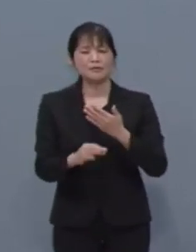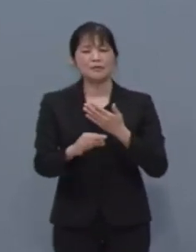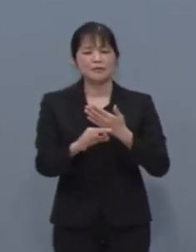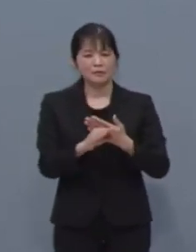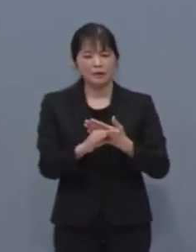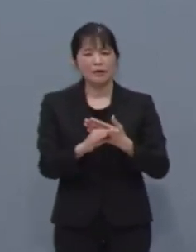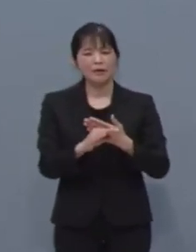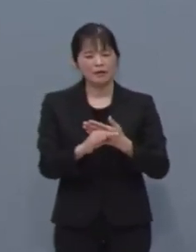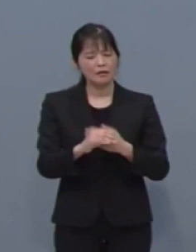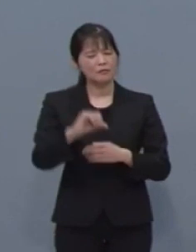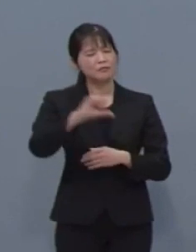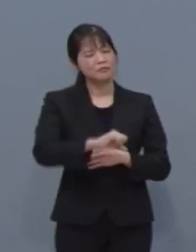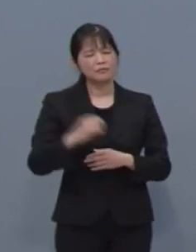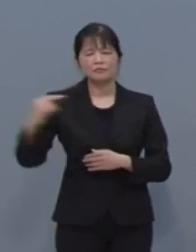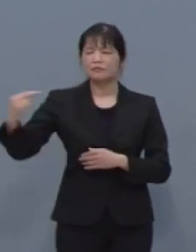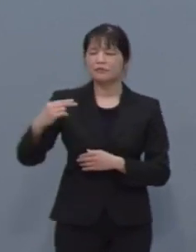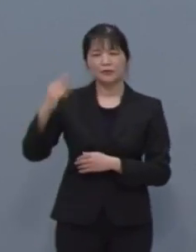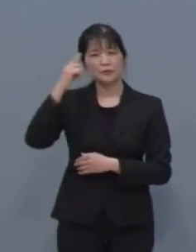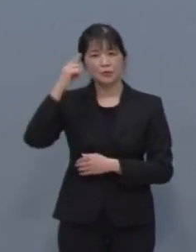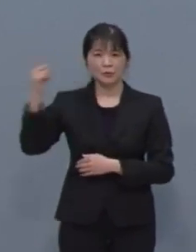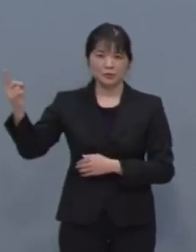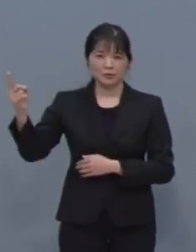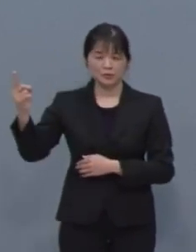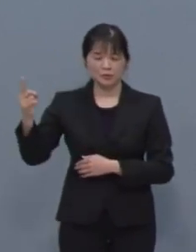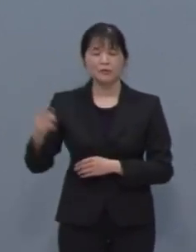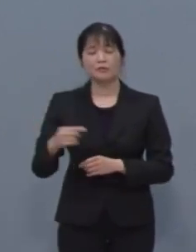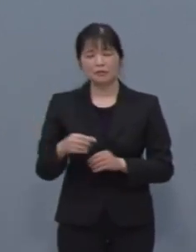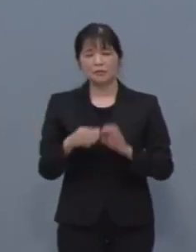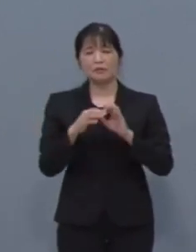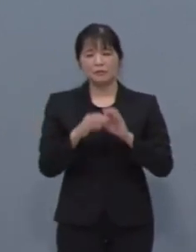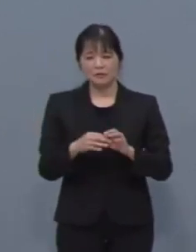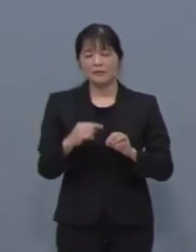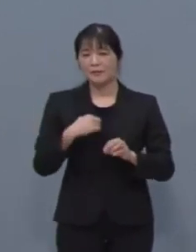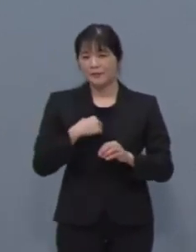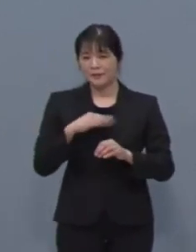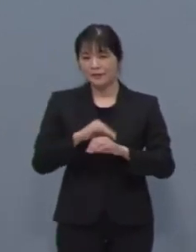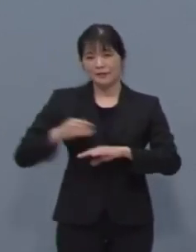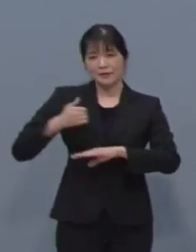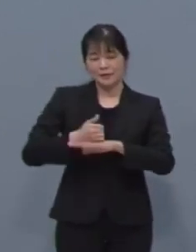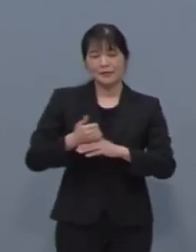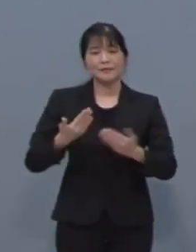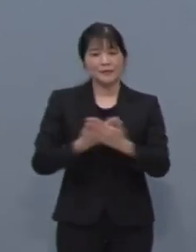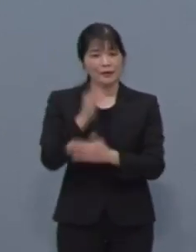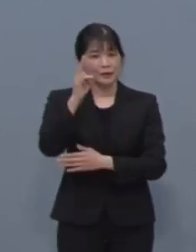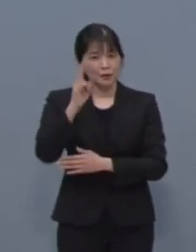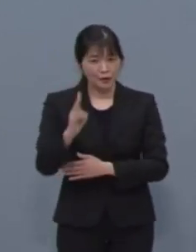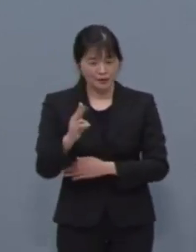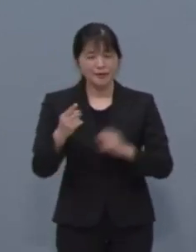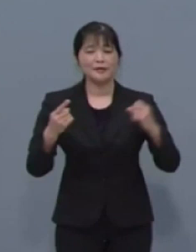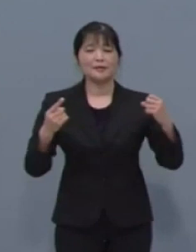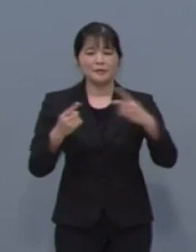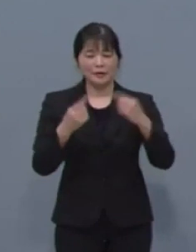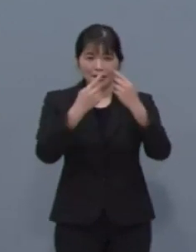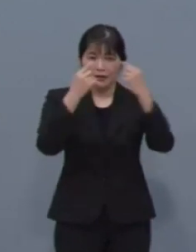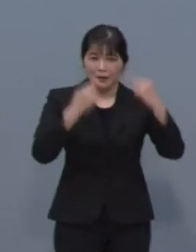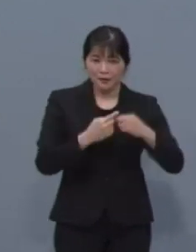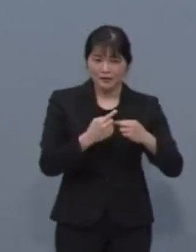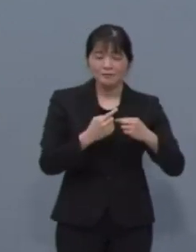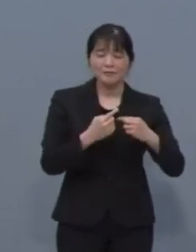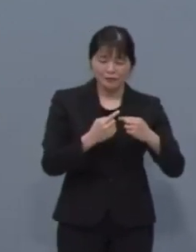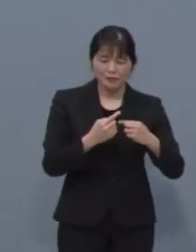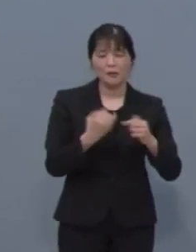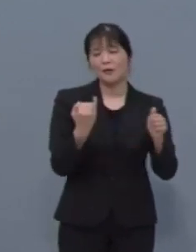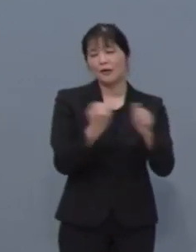ん私一番の売電加藤啓一朗が知事になれますように水でに私事で恐縮ですがこういう